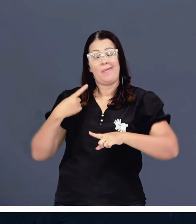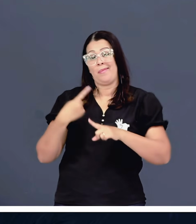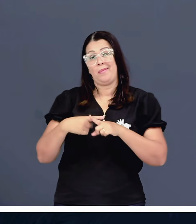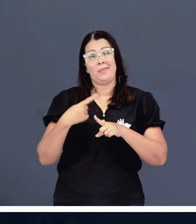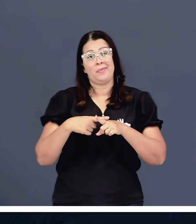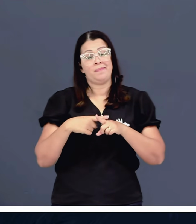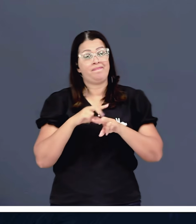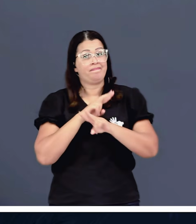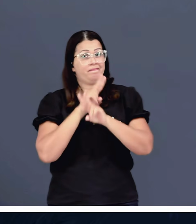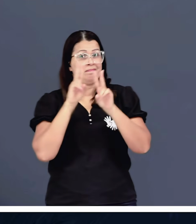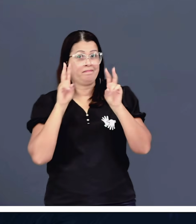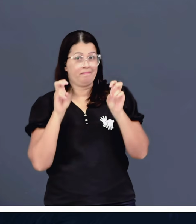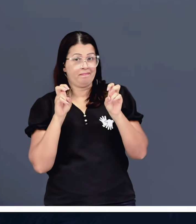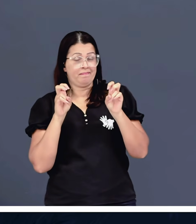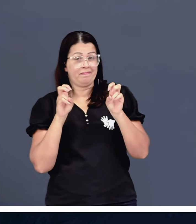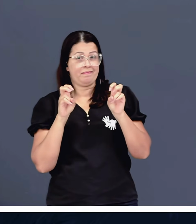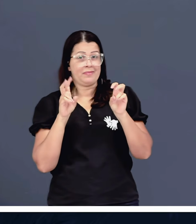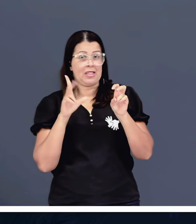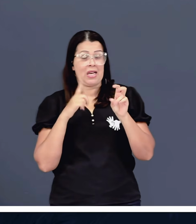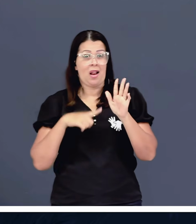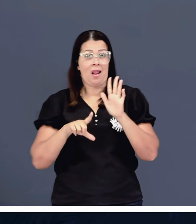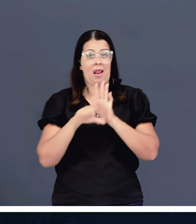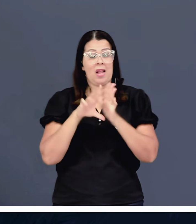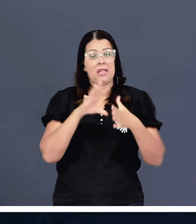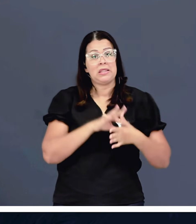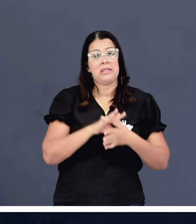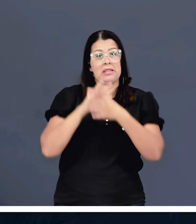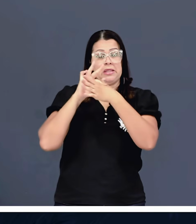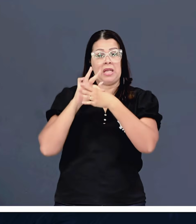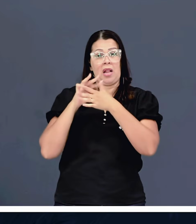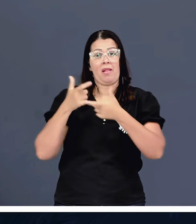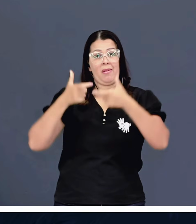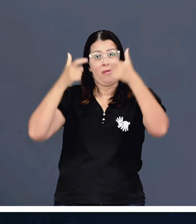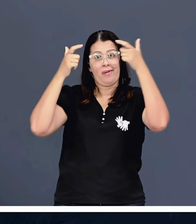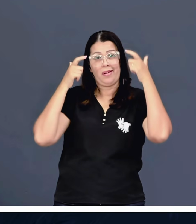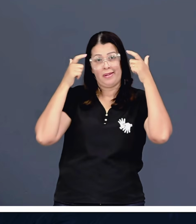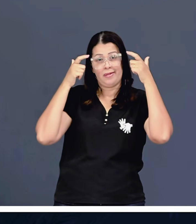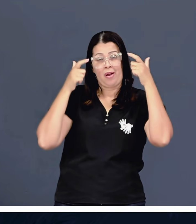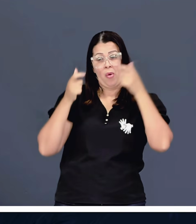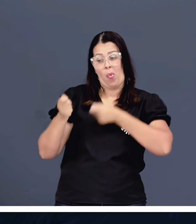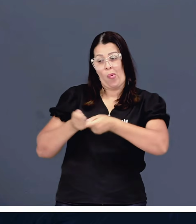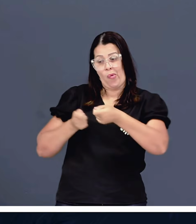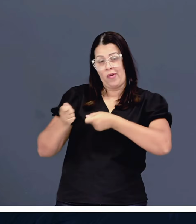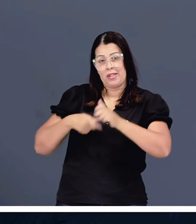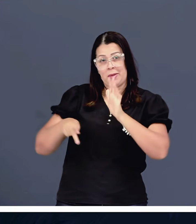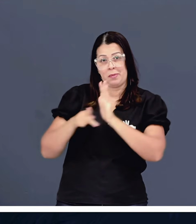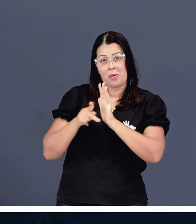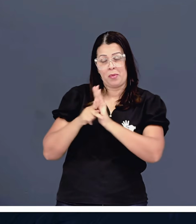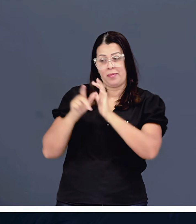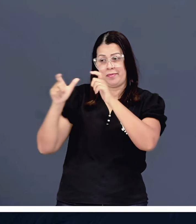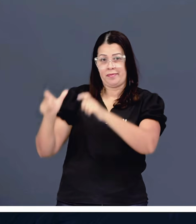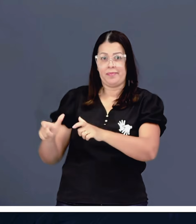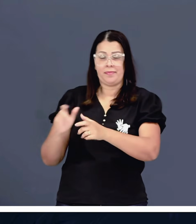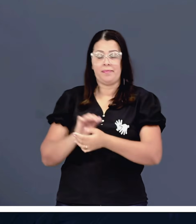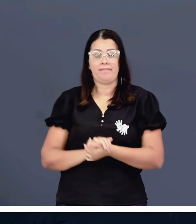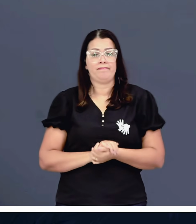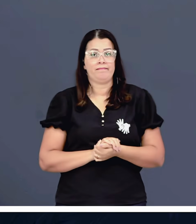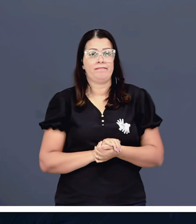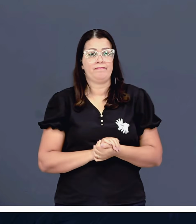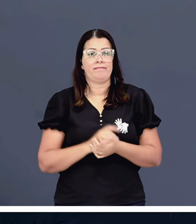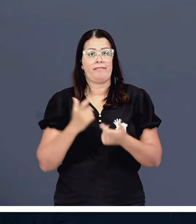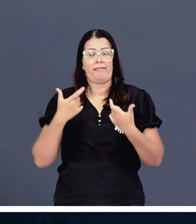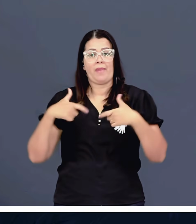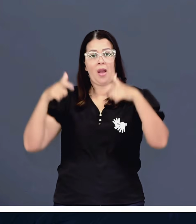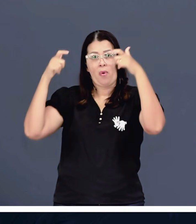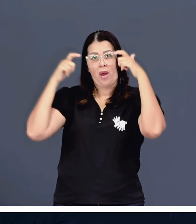causa da liderança, por causa do rei, por causa do governante. O rei